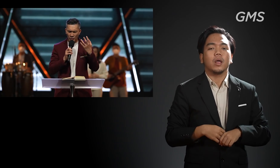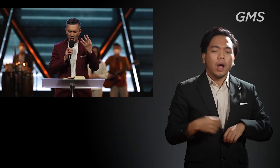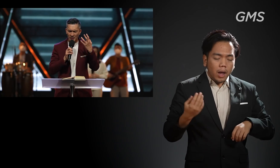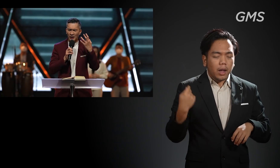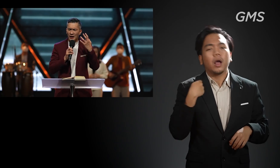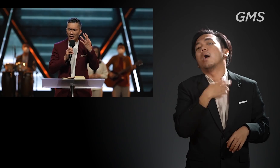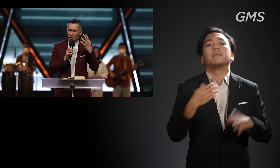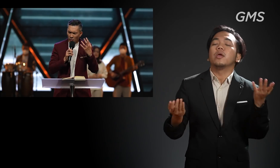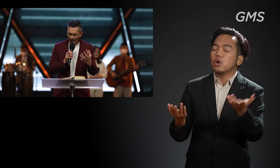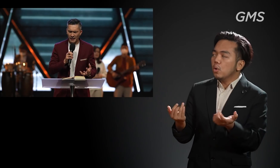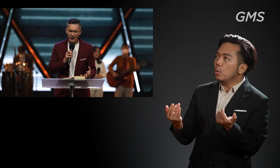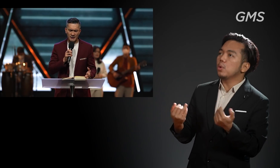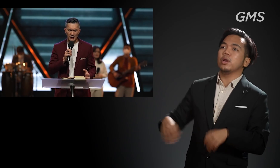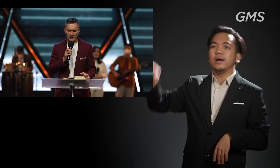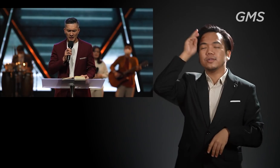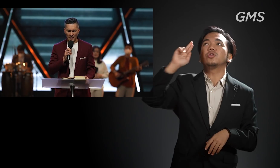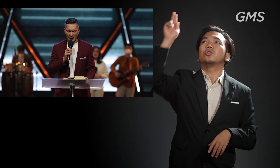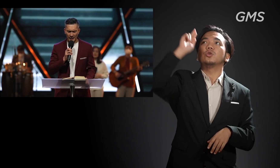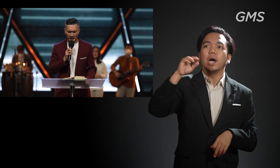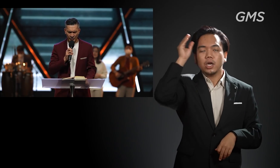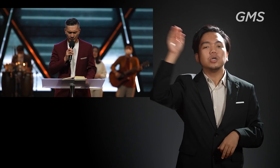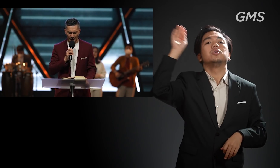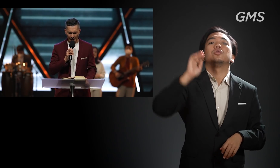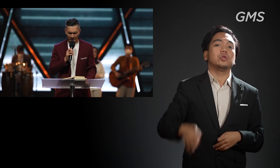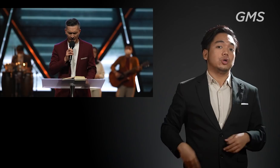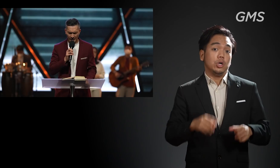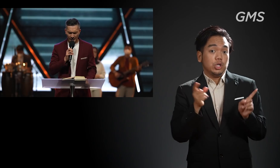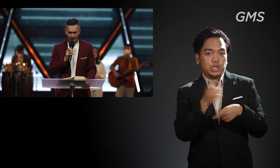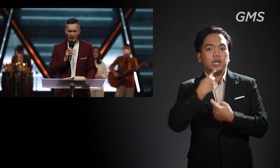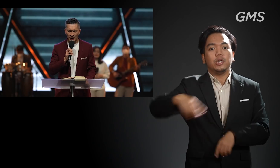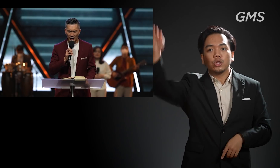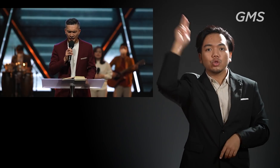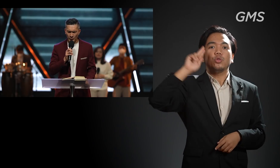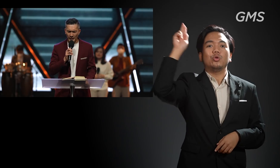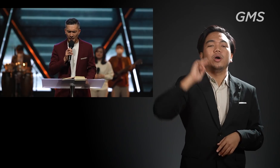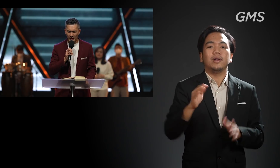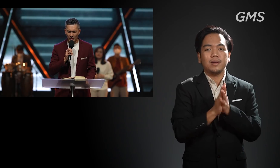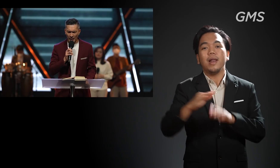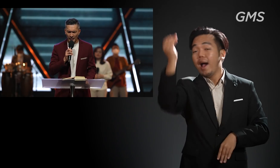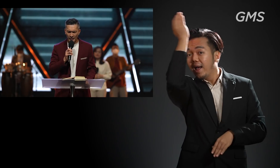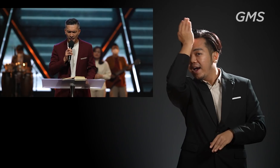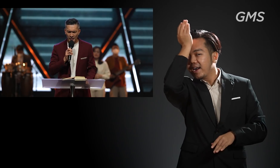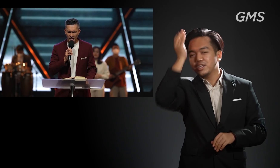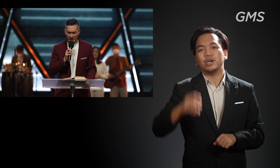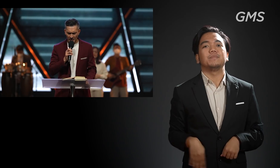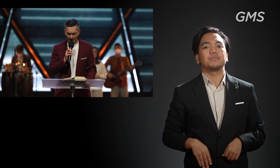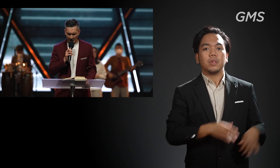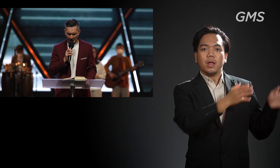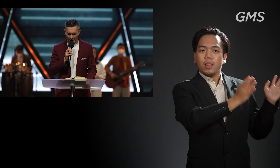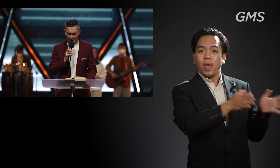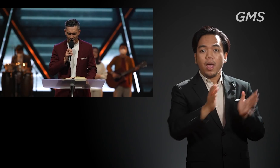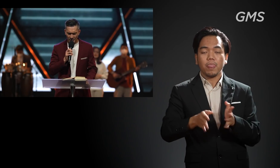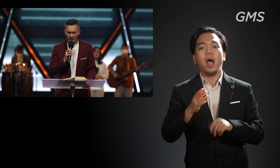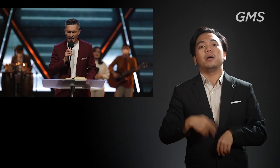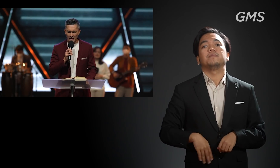Tuhan untuk jadi Tuhan dan Raja dalam setiap area kehidupan kami. Tatalah kehidupan kami ya Tuhan, sehingga